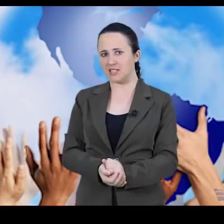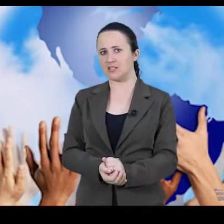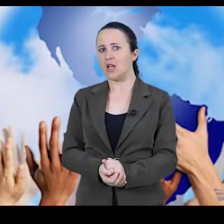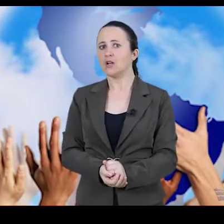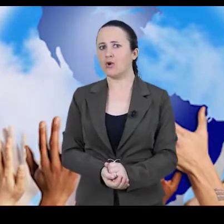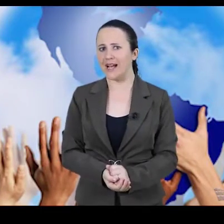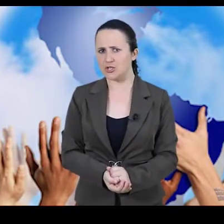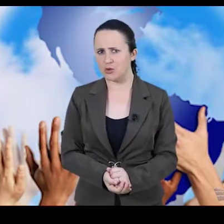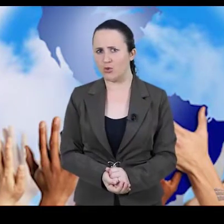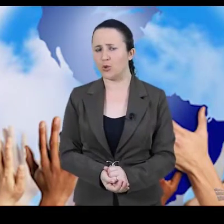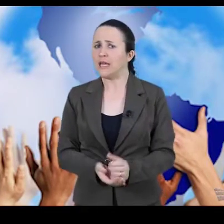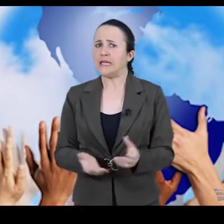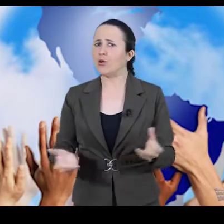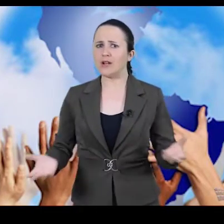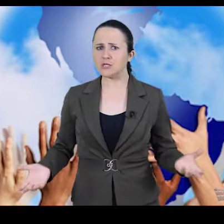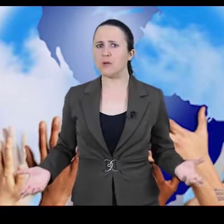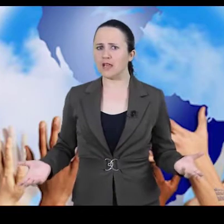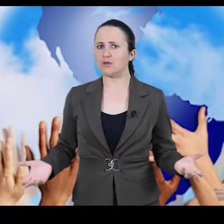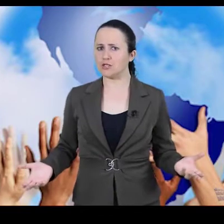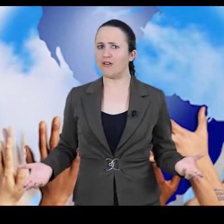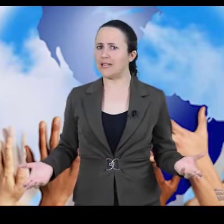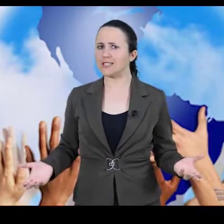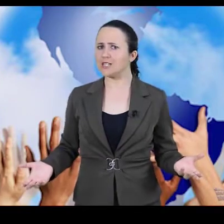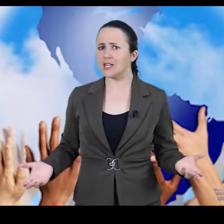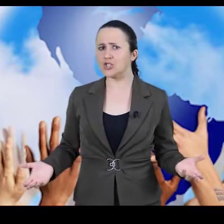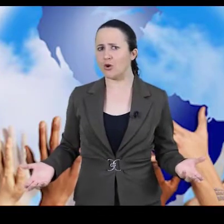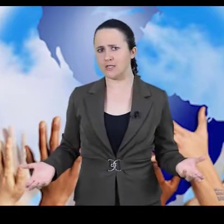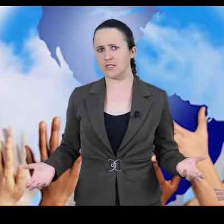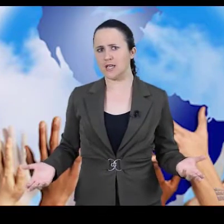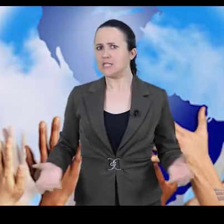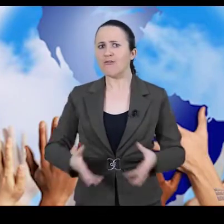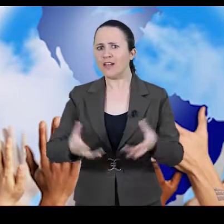esses locais de culto. Então, respeito às diferentes religiões. Se fala